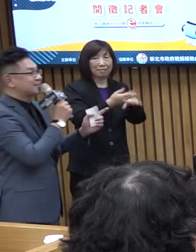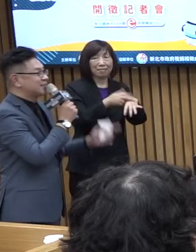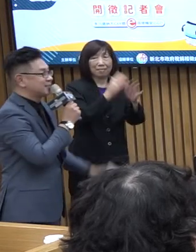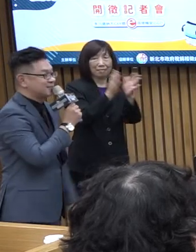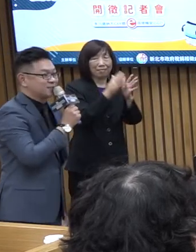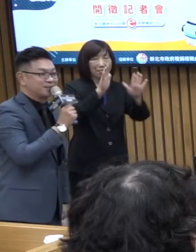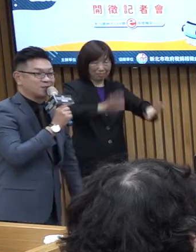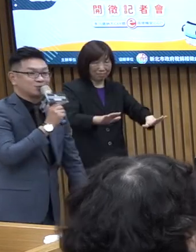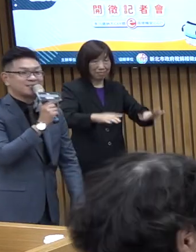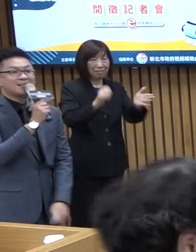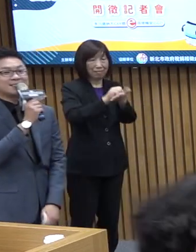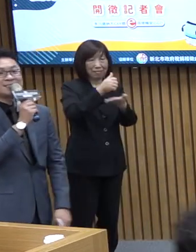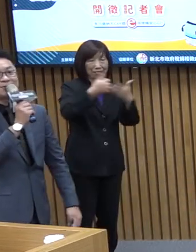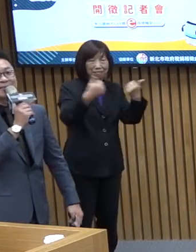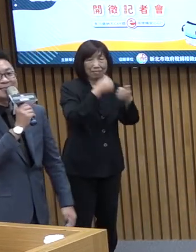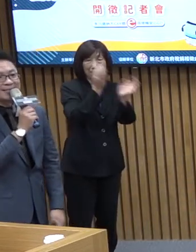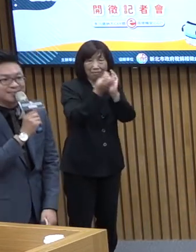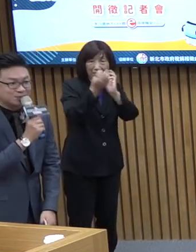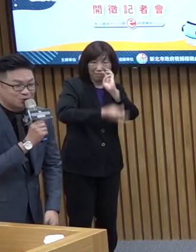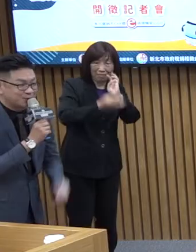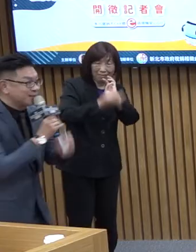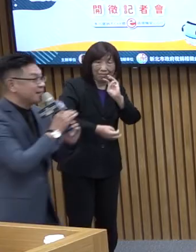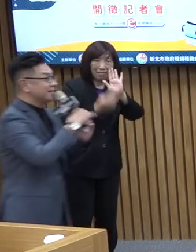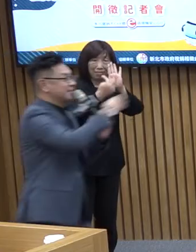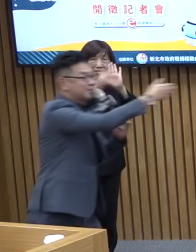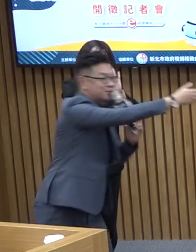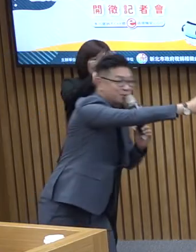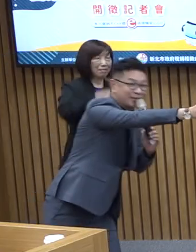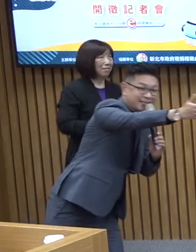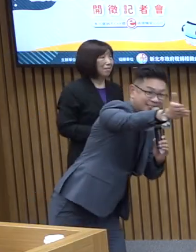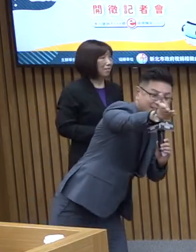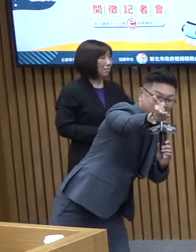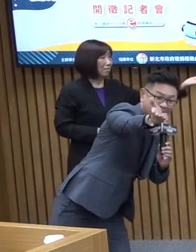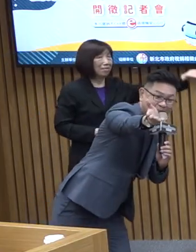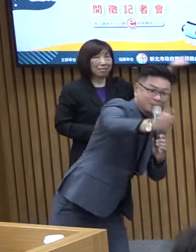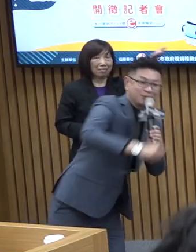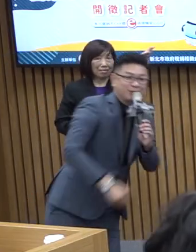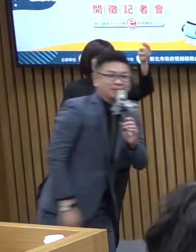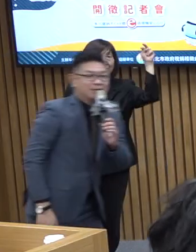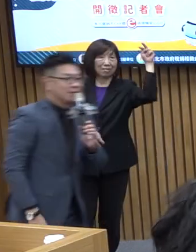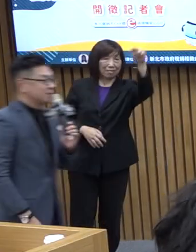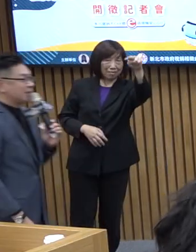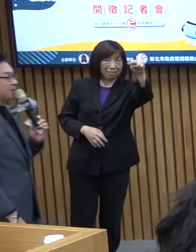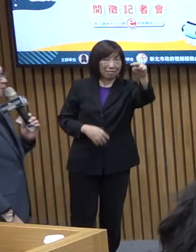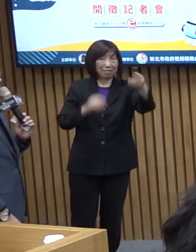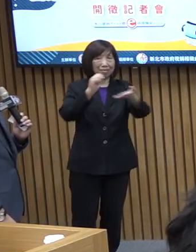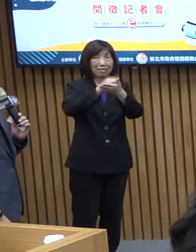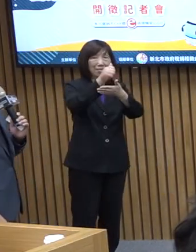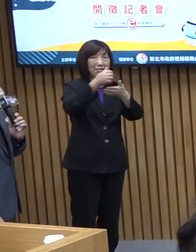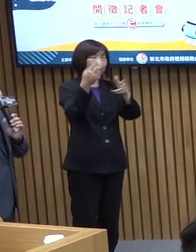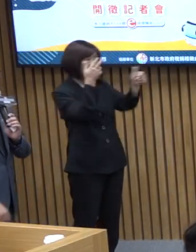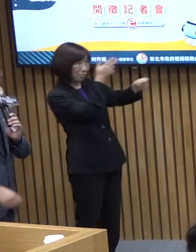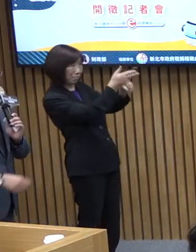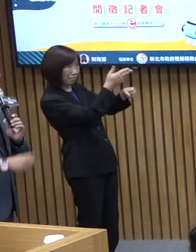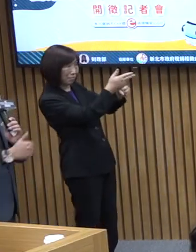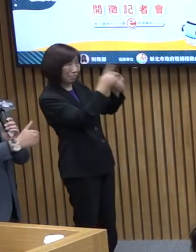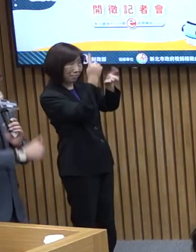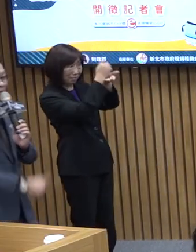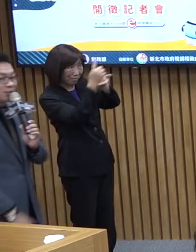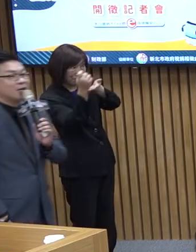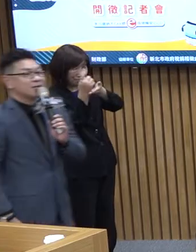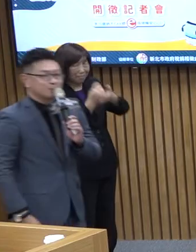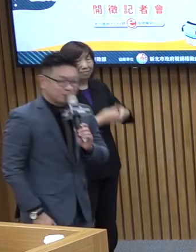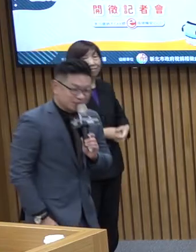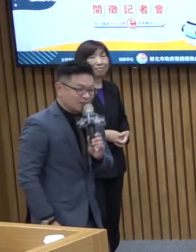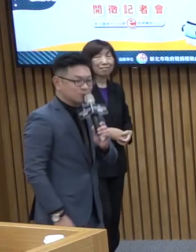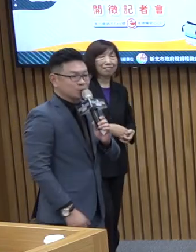在今天的记者会当中详细的为大家来进行说明。也请三位长官看向前方的媒体朋友们，让我们所有的媒体朋友们也将相关的讯